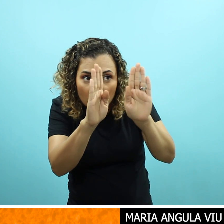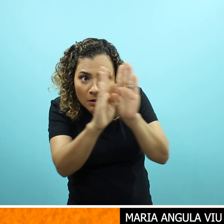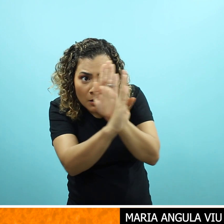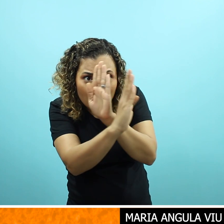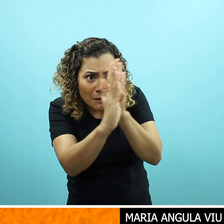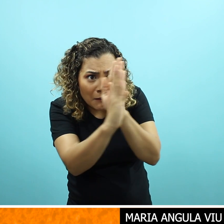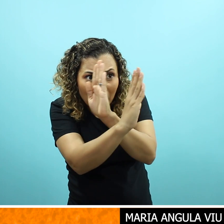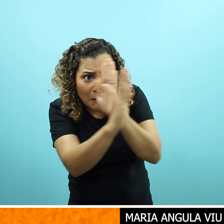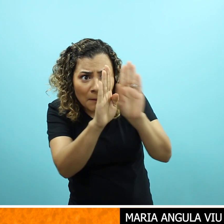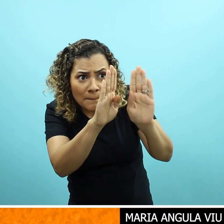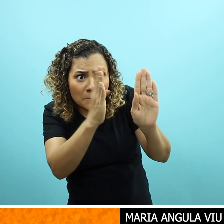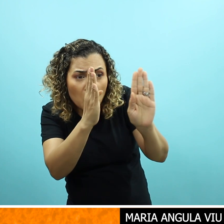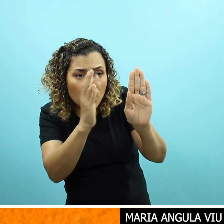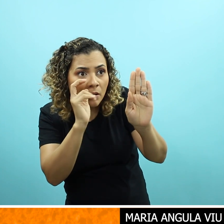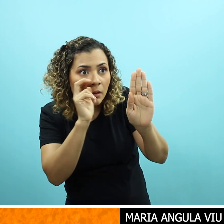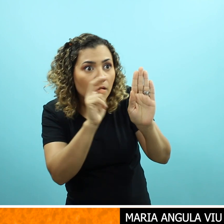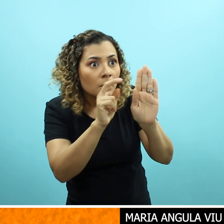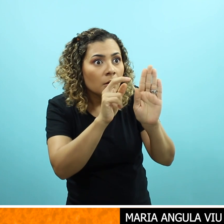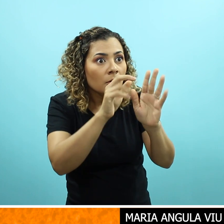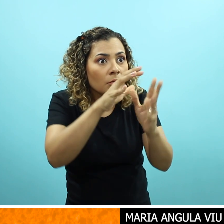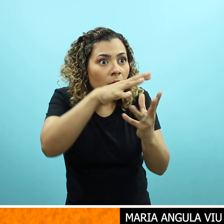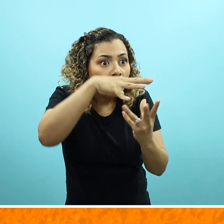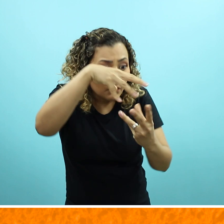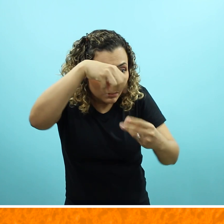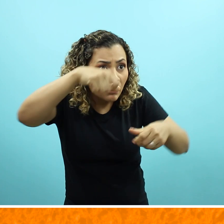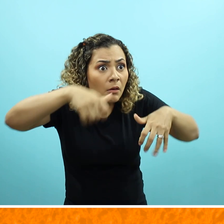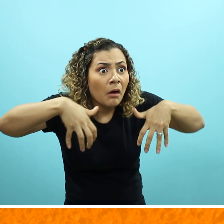resplendor fosforescente de um fantasma.